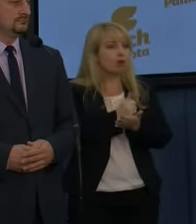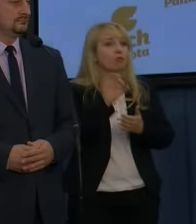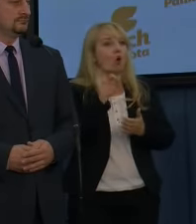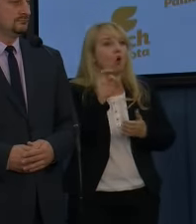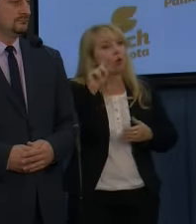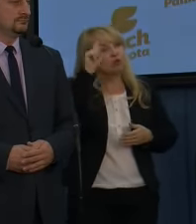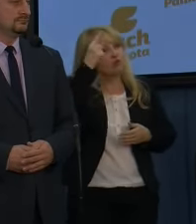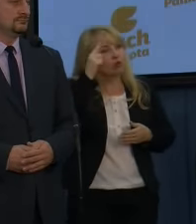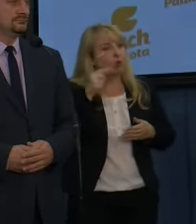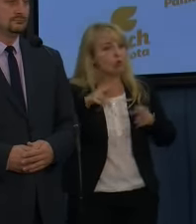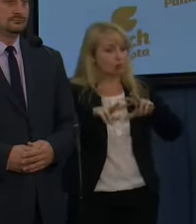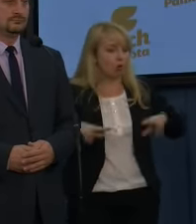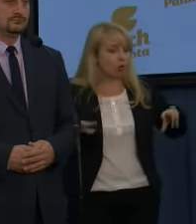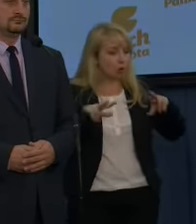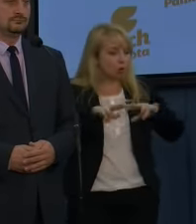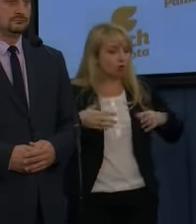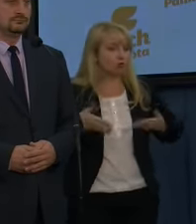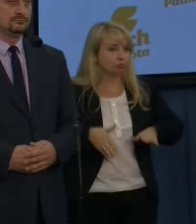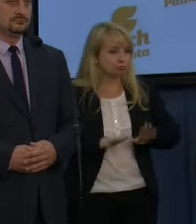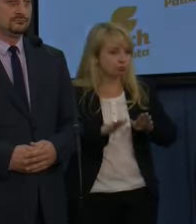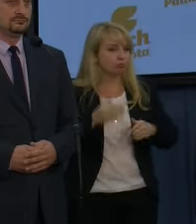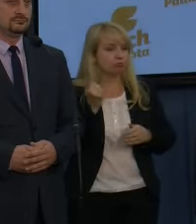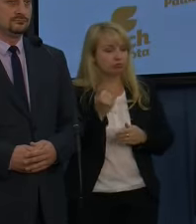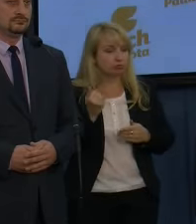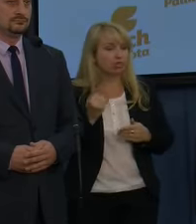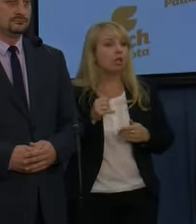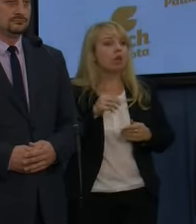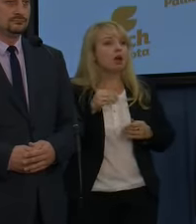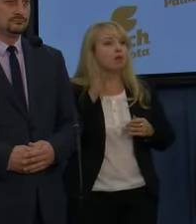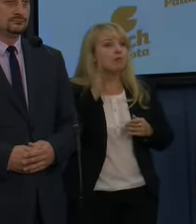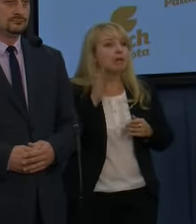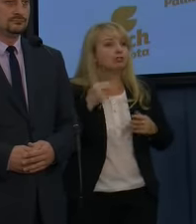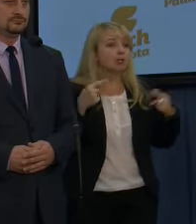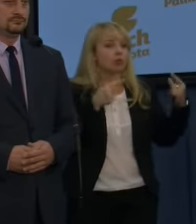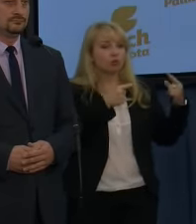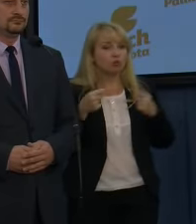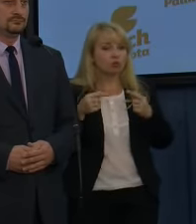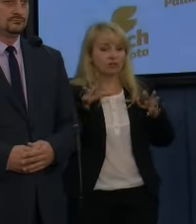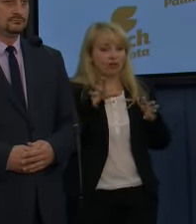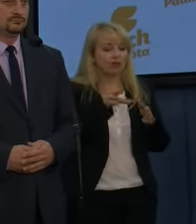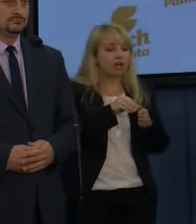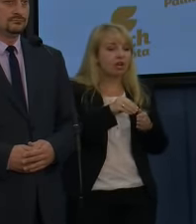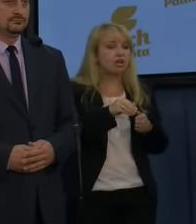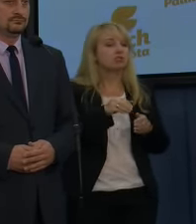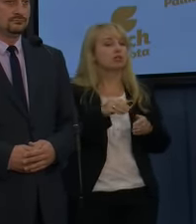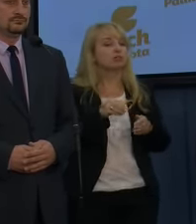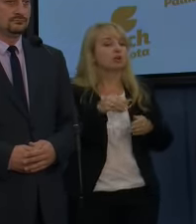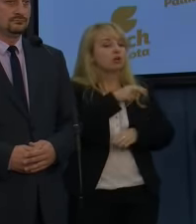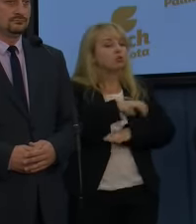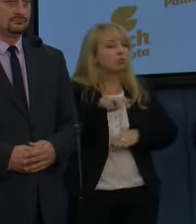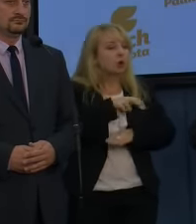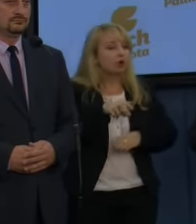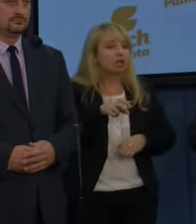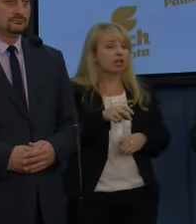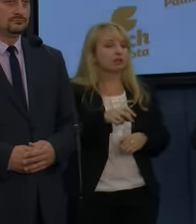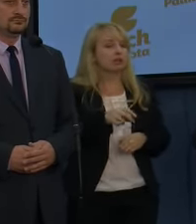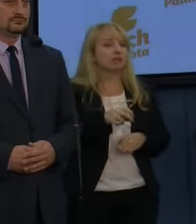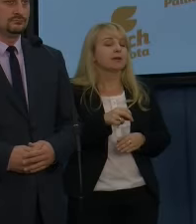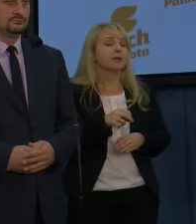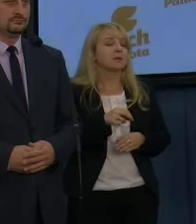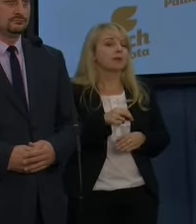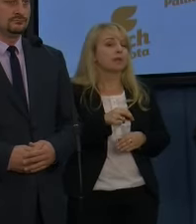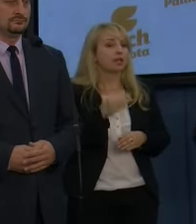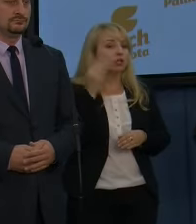świadomym rodzicielstwie ma być dyskutowany łącznie z projektem Solidarnej Polski, czyli nie jeden projekt